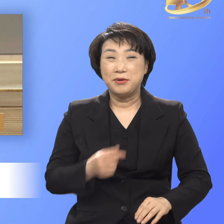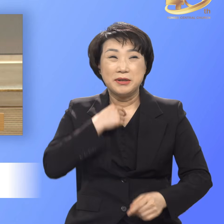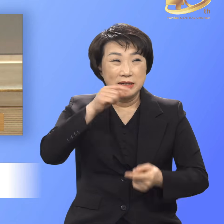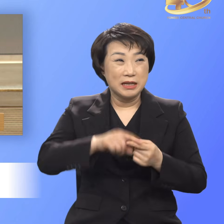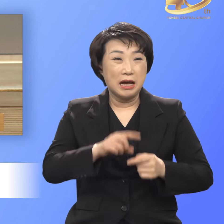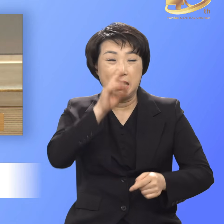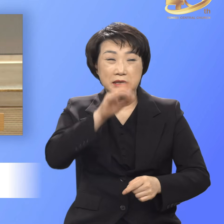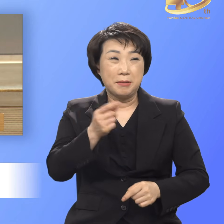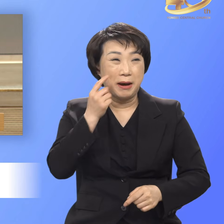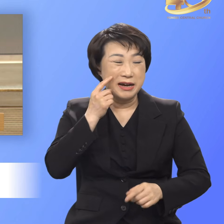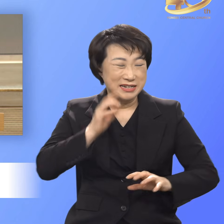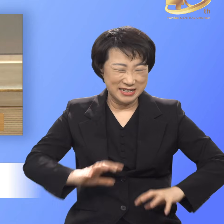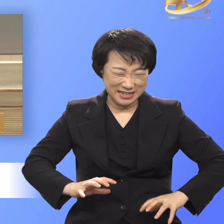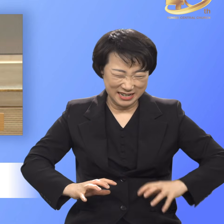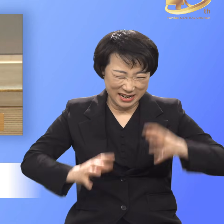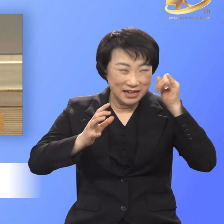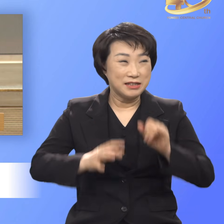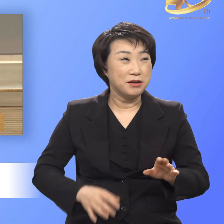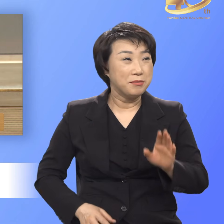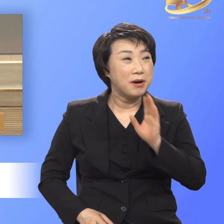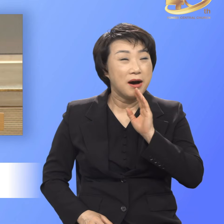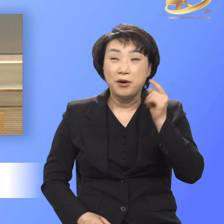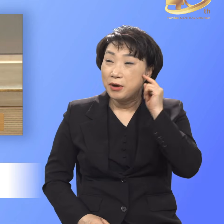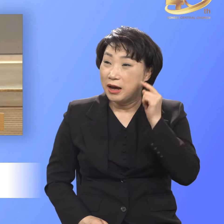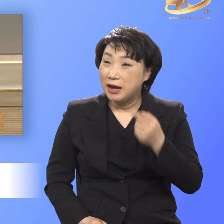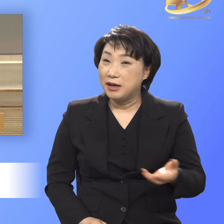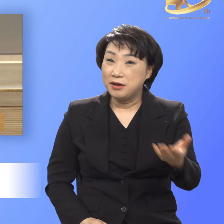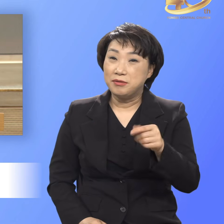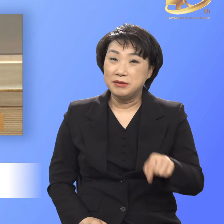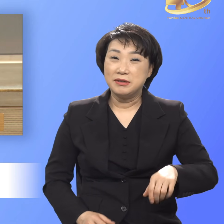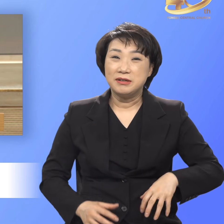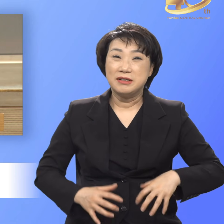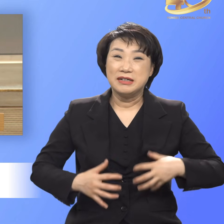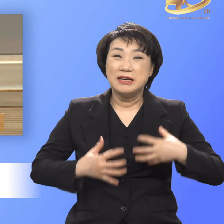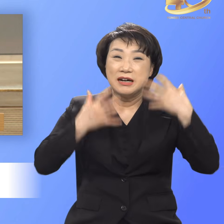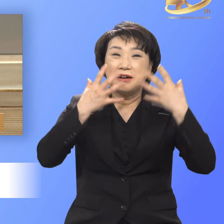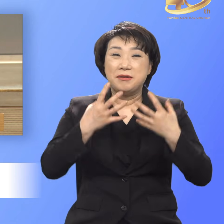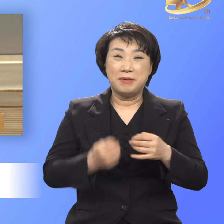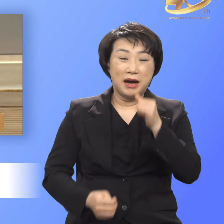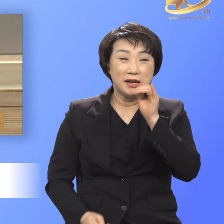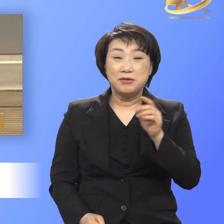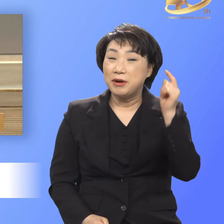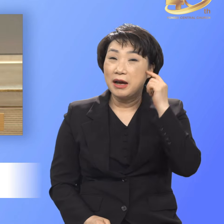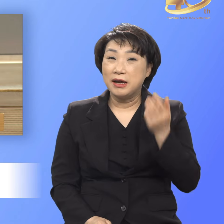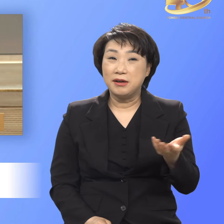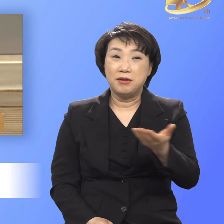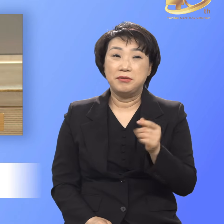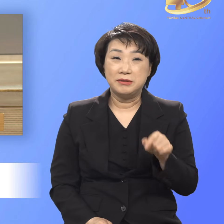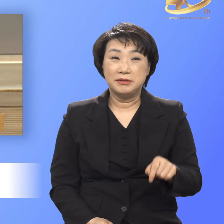성질 부리지. 그 사람이 누구냐? 혈기가 충만하지.